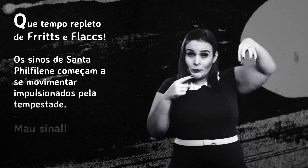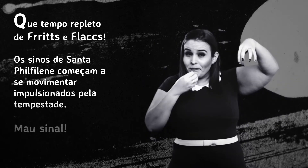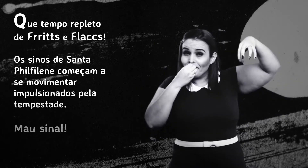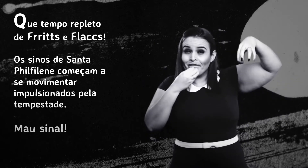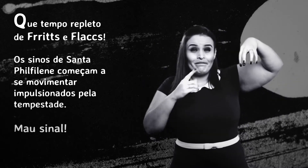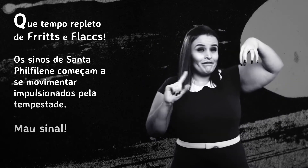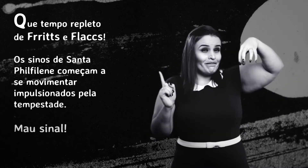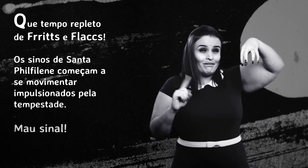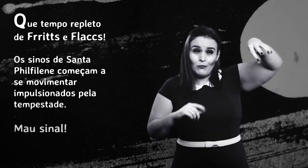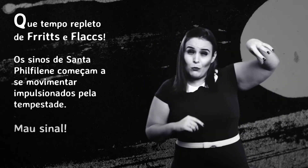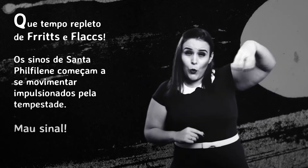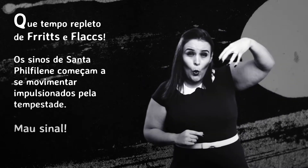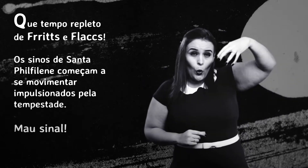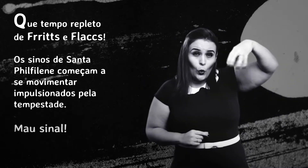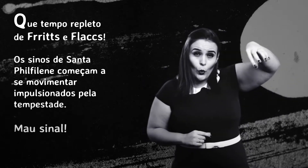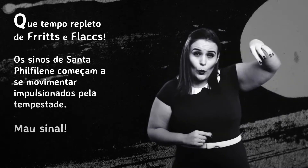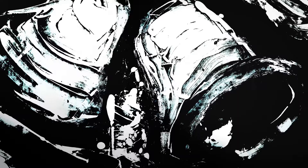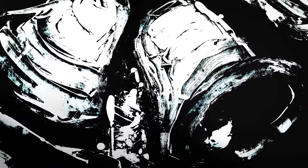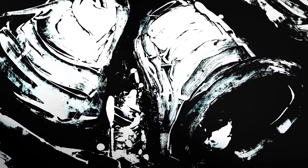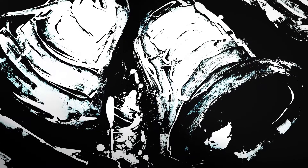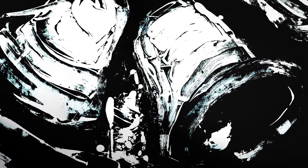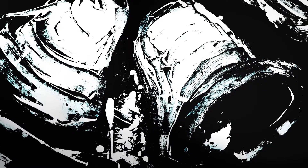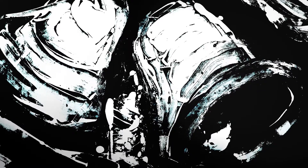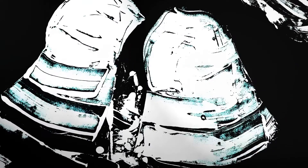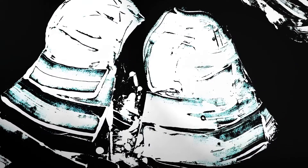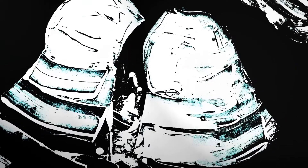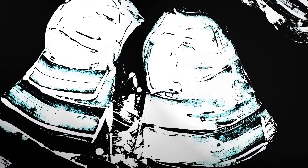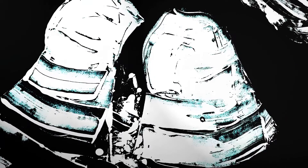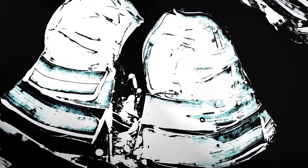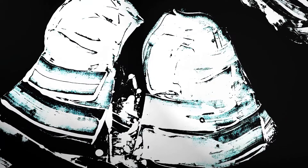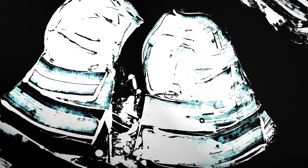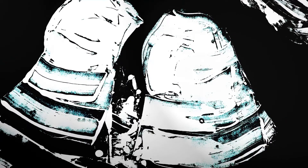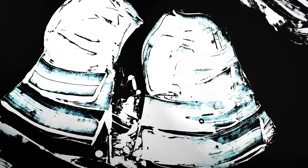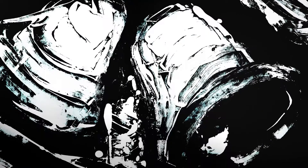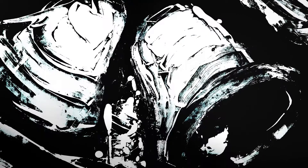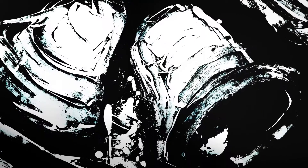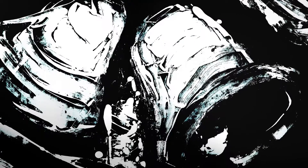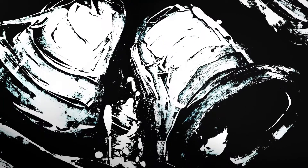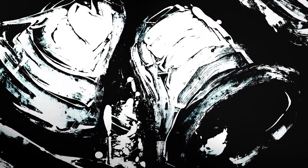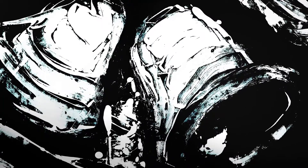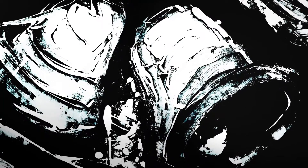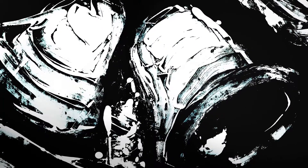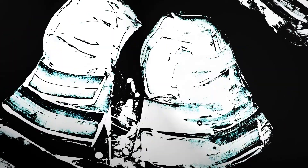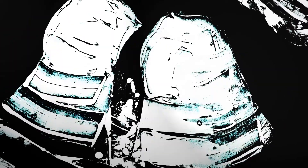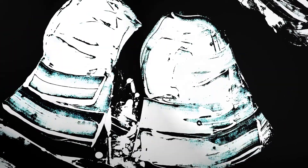Mau sinal. Os dois enormes sinos retinem no meio da noite.